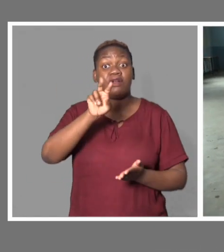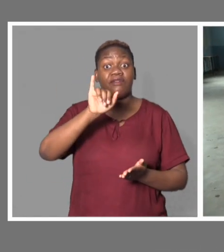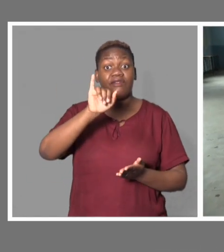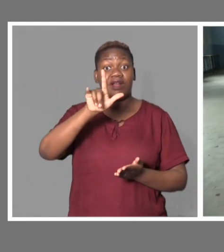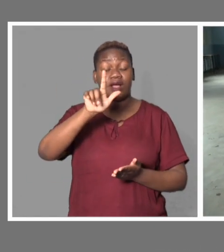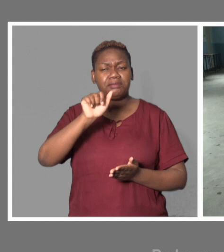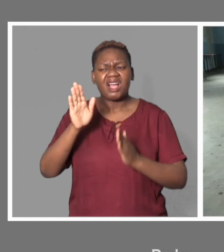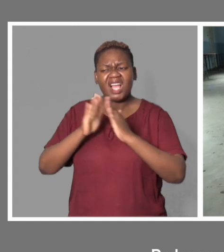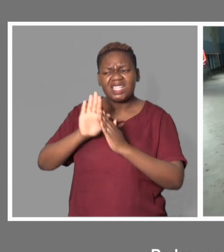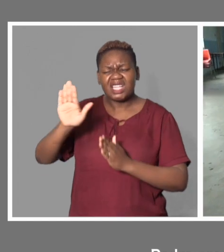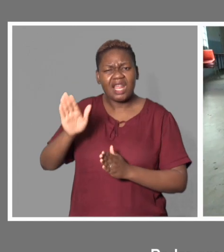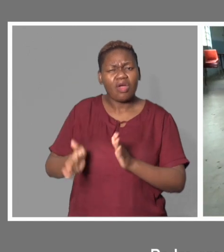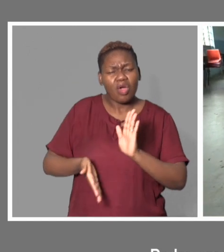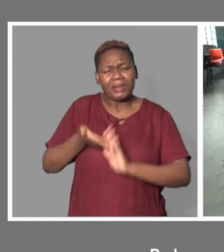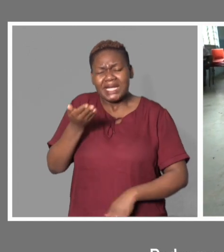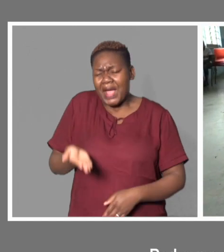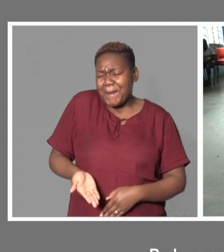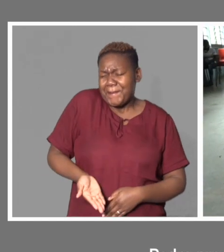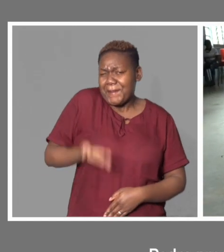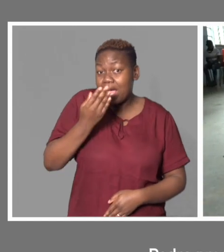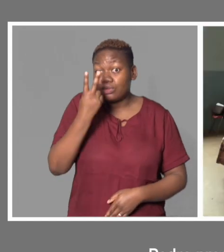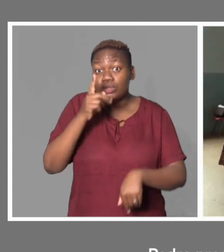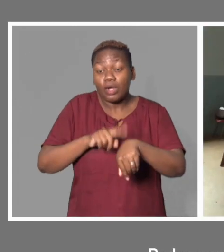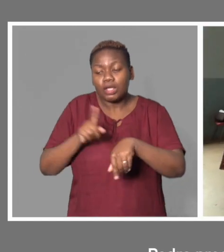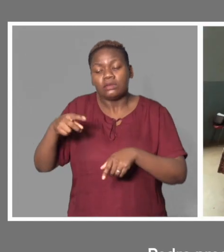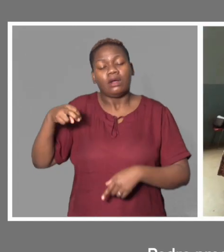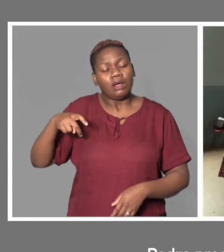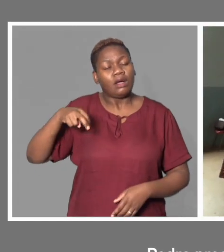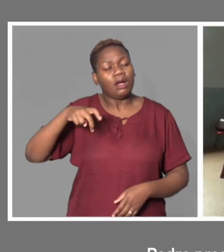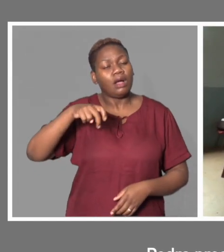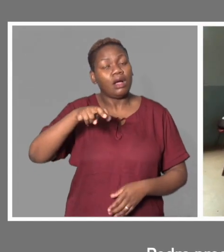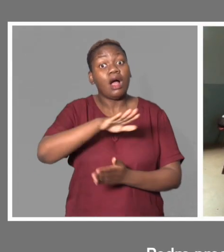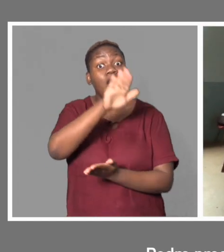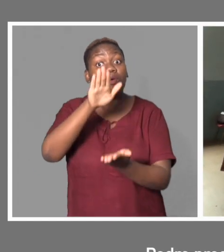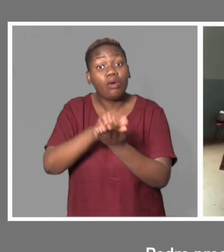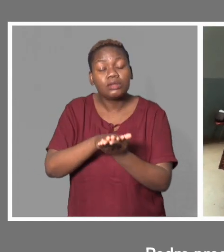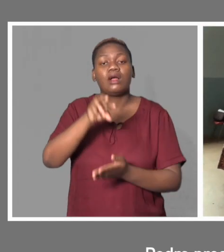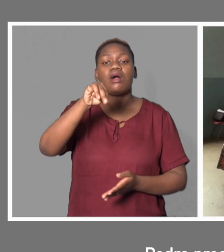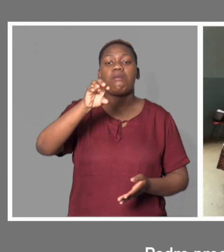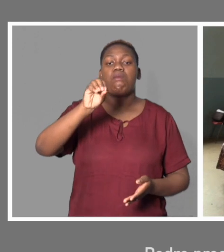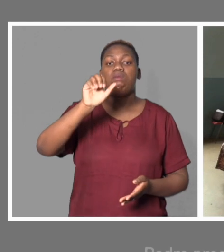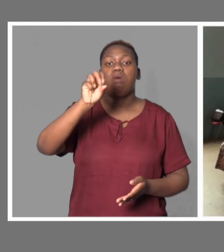Pedro precisa de duas horas para se deslocar da sua casa à vila de Moamba.